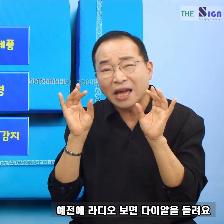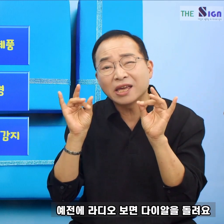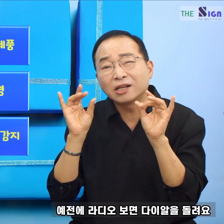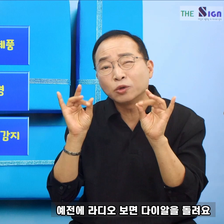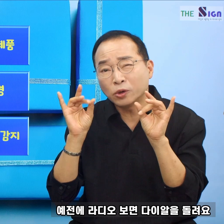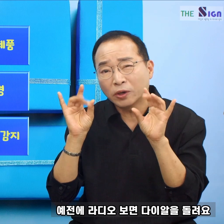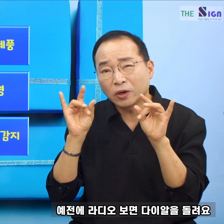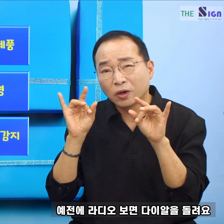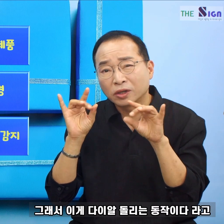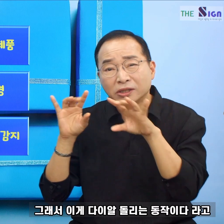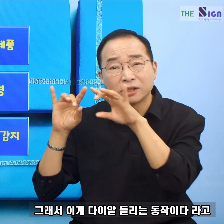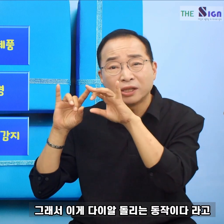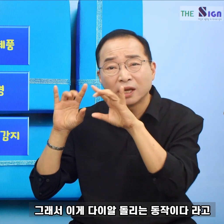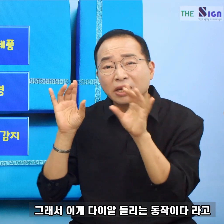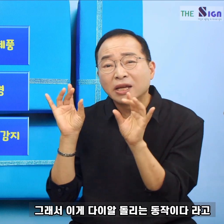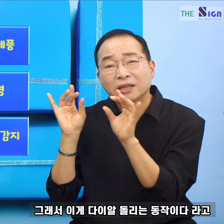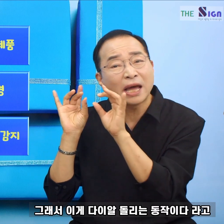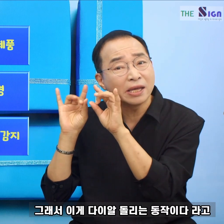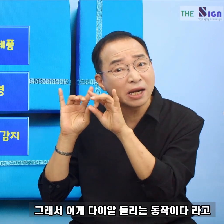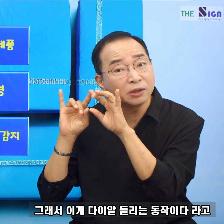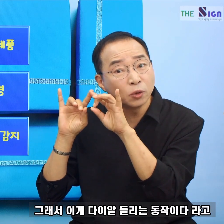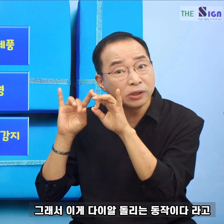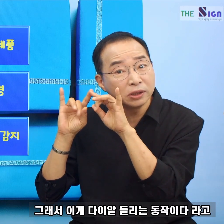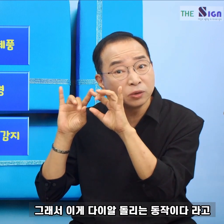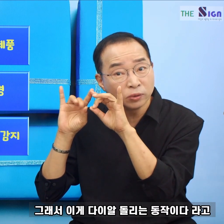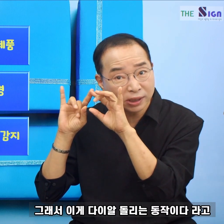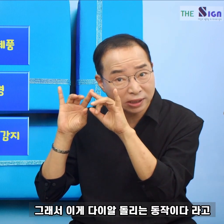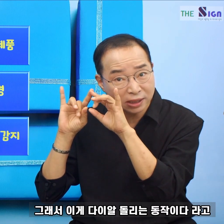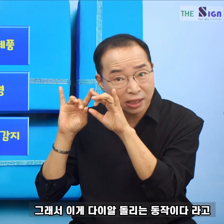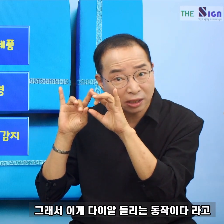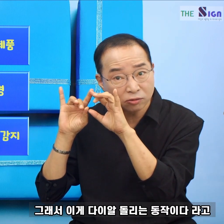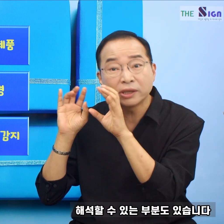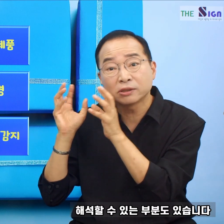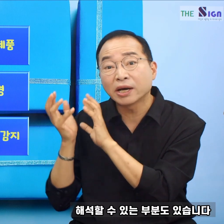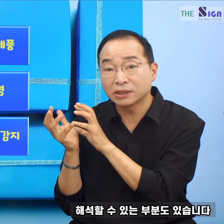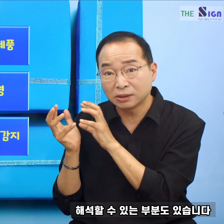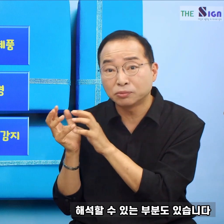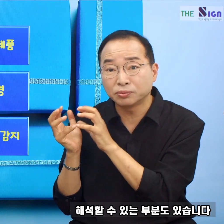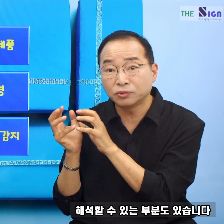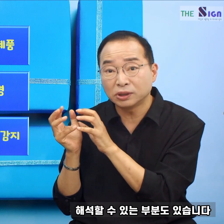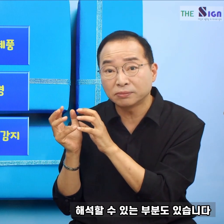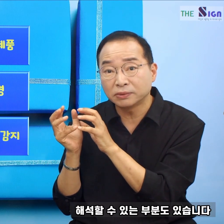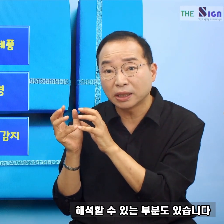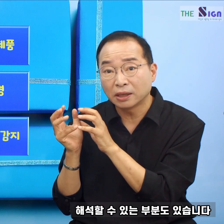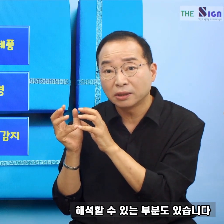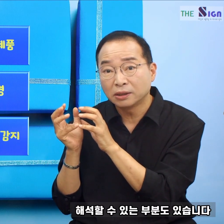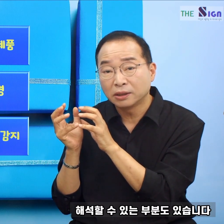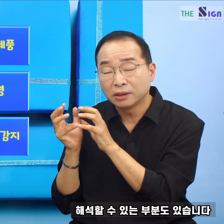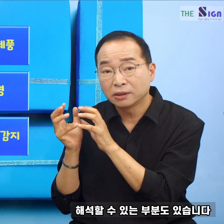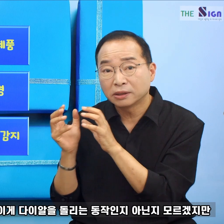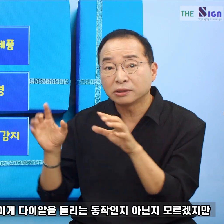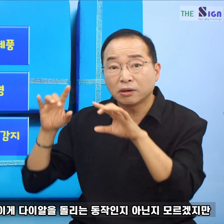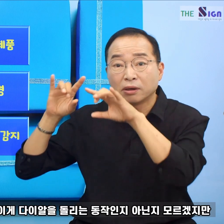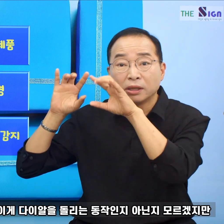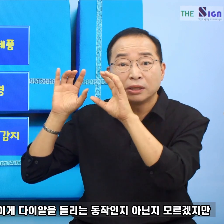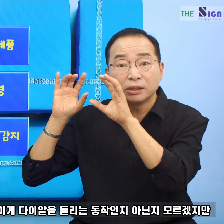다이얼을 돌려요. 그래서 이게 다이얼 돌리는 동작이다라고 해석하시는 부분도 있습니다. 그래서